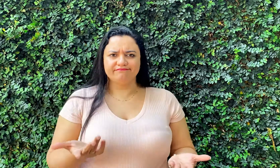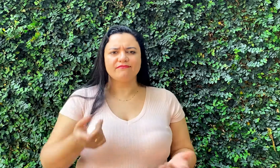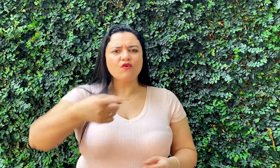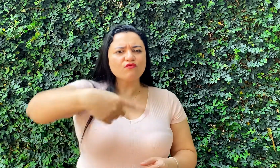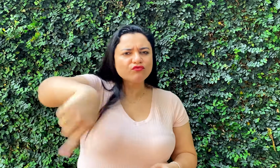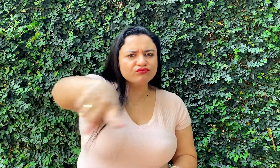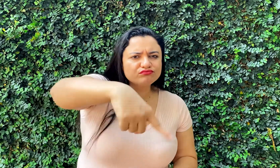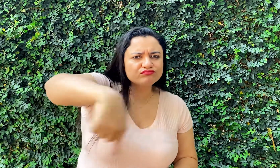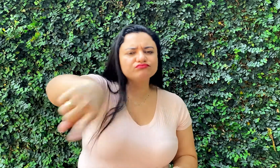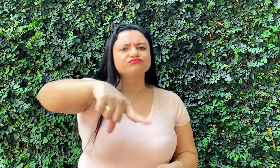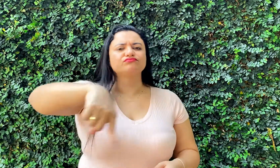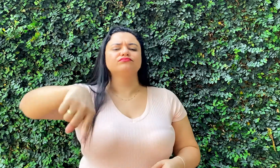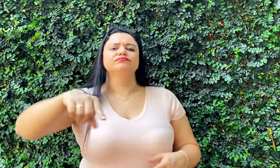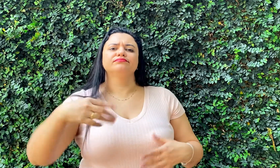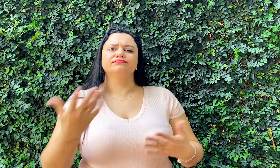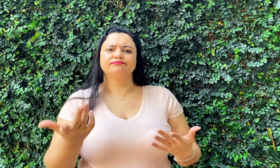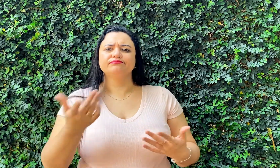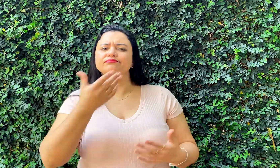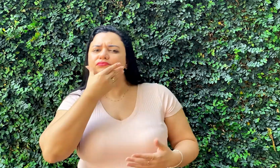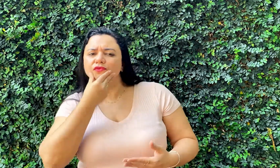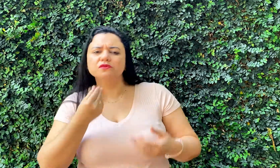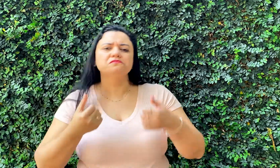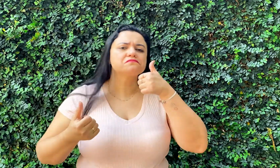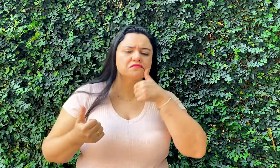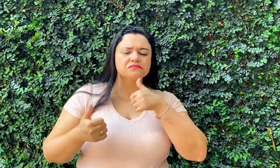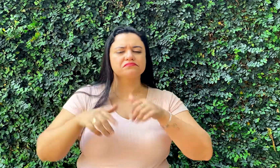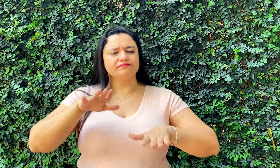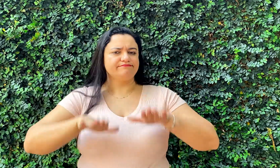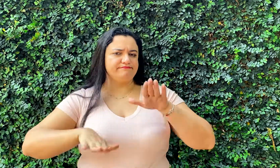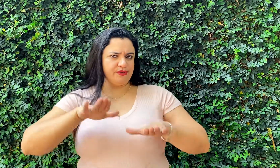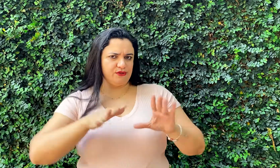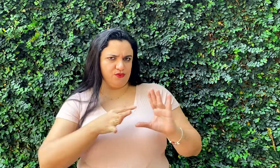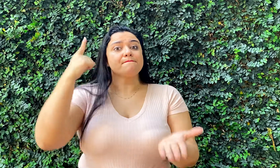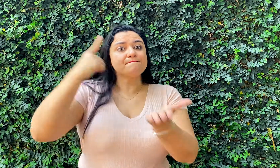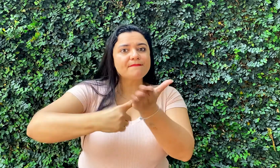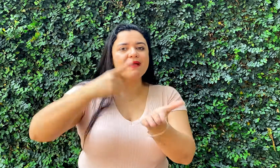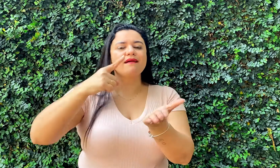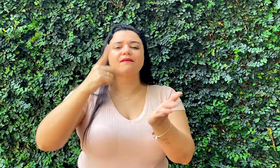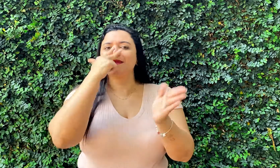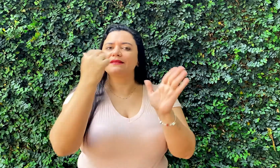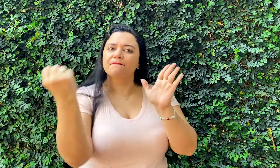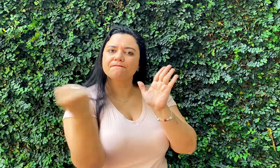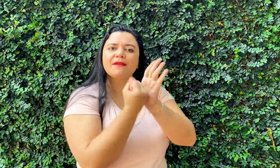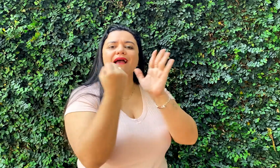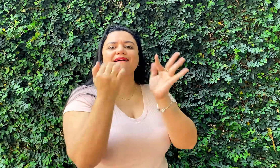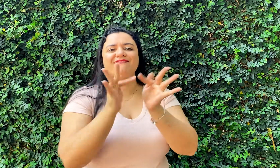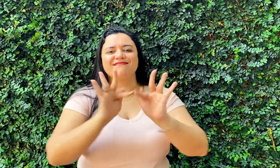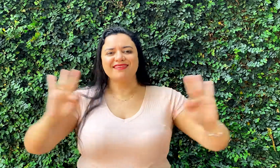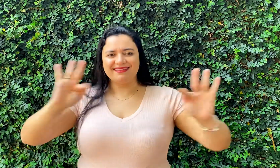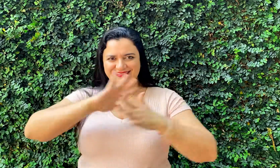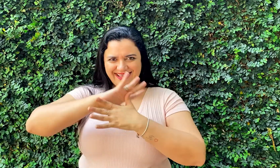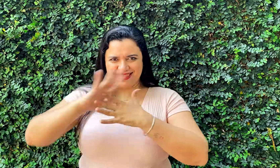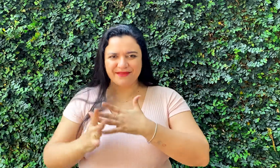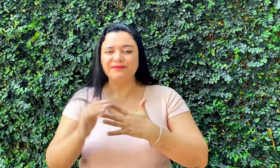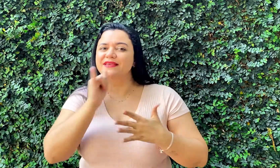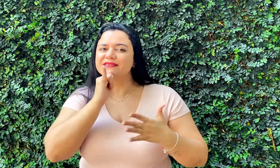Ensinei também alguns sinais de saudações, redes sociais, familiares, sinais de